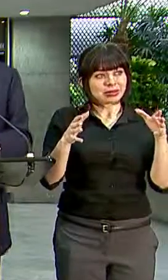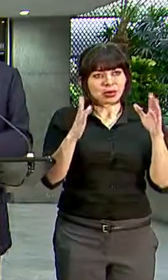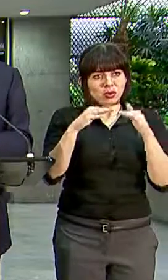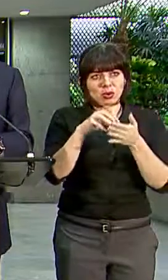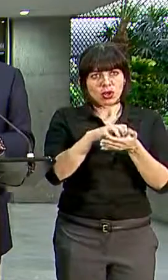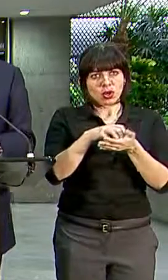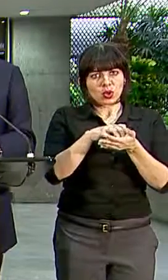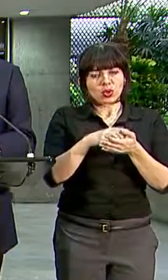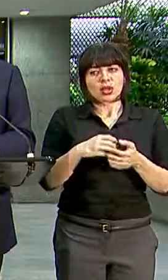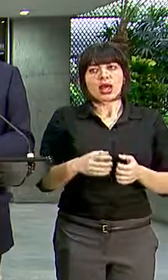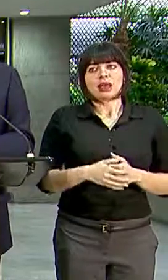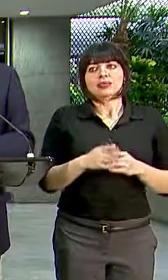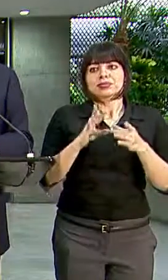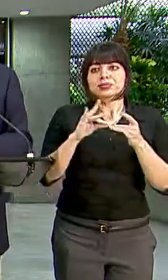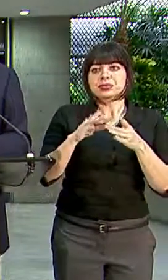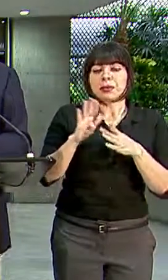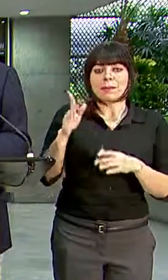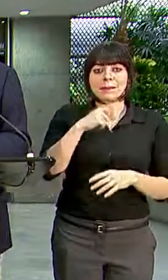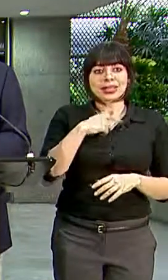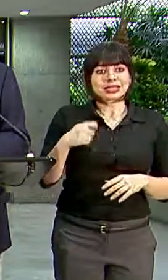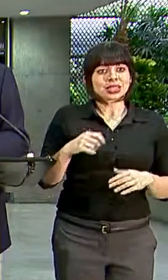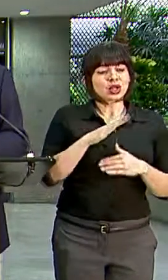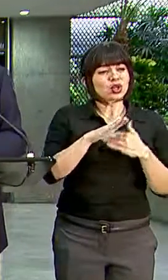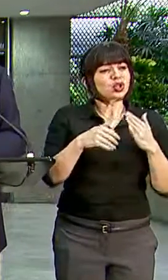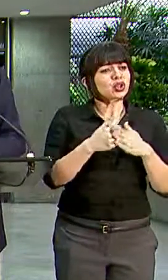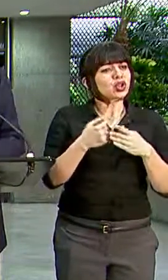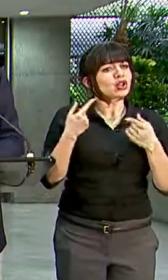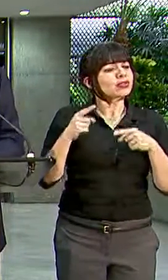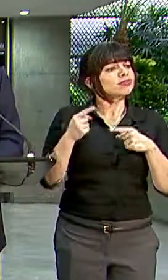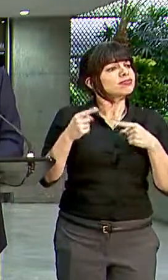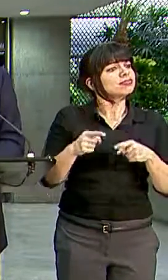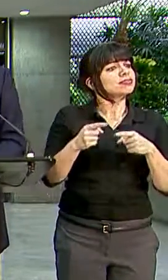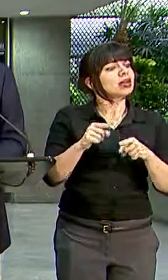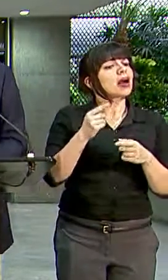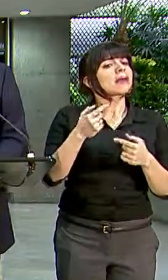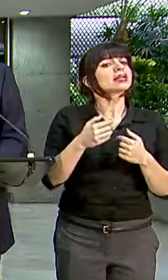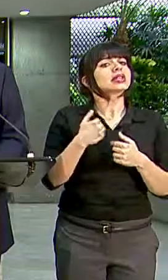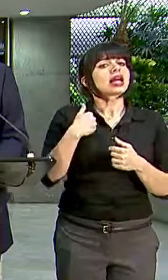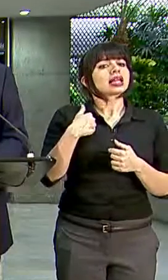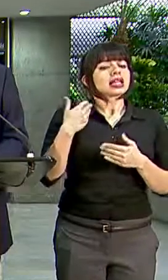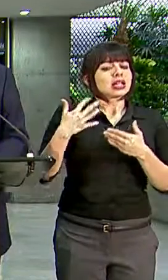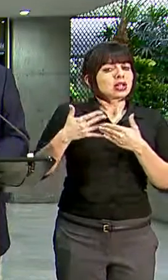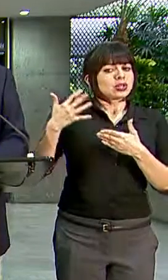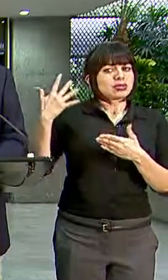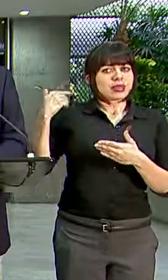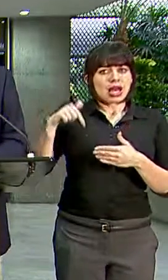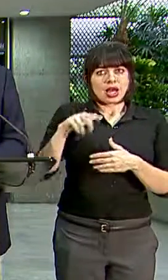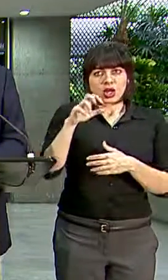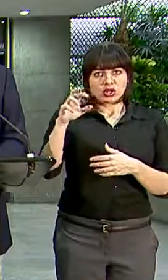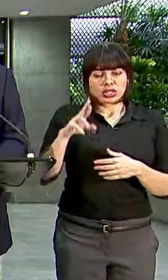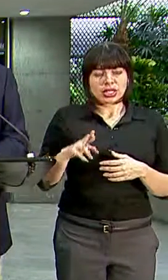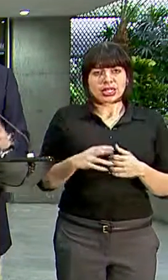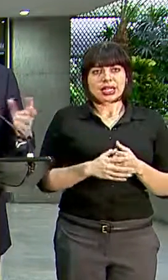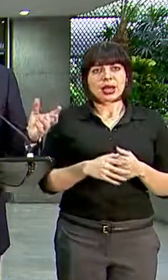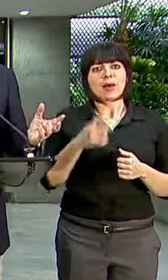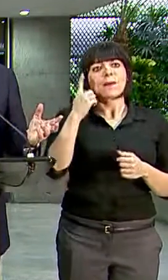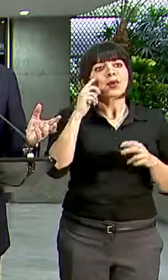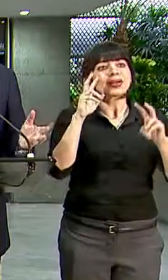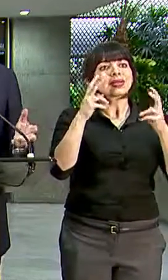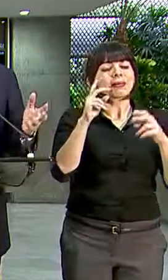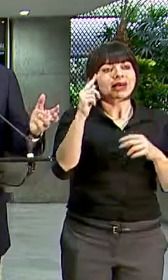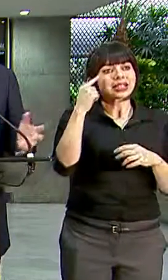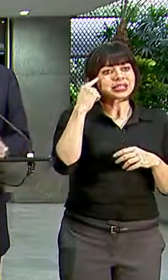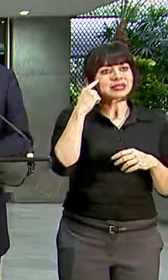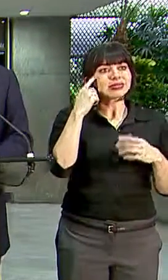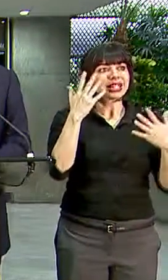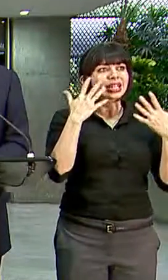duda. Y me contaba el presidente de todos los incidentes que han tenido recientemente aquí en Costa Rica por cuestiones del estado